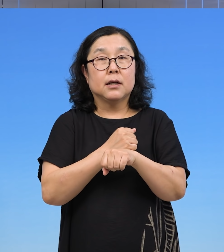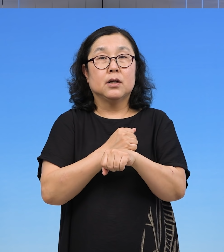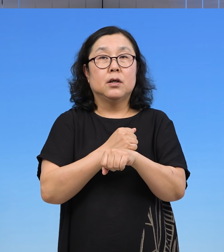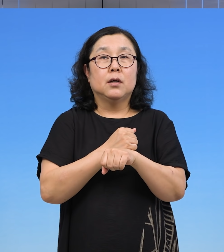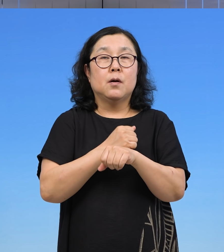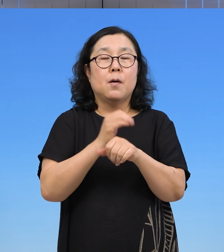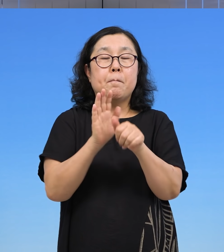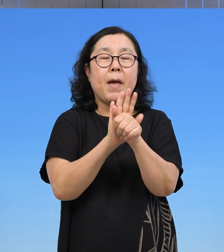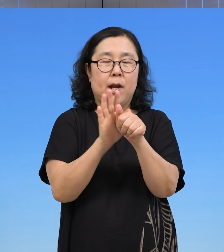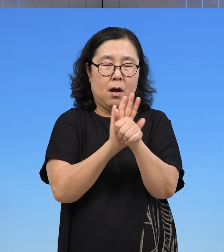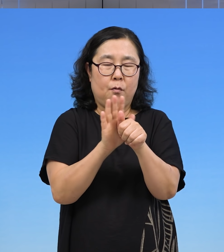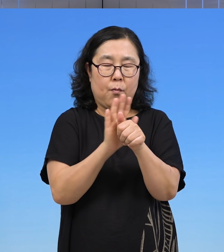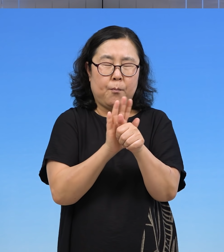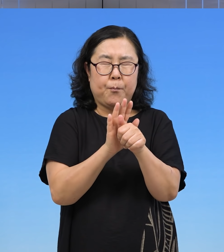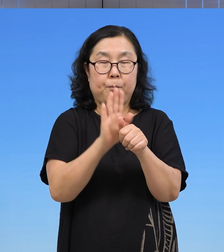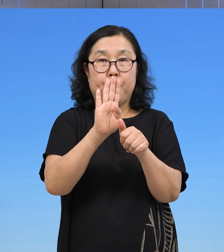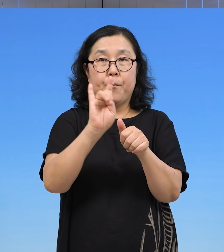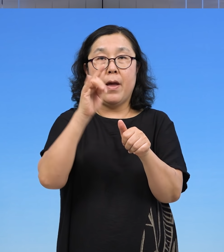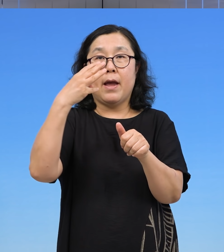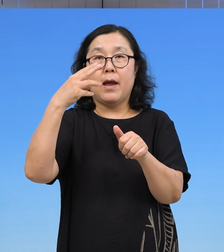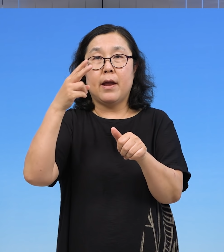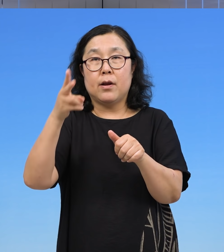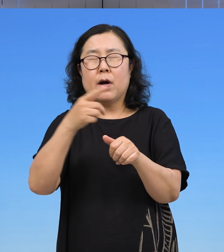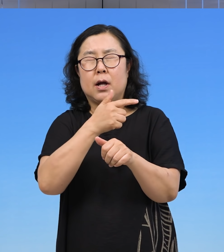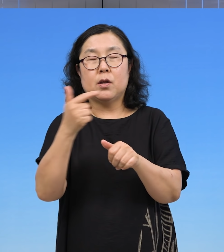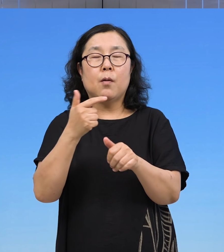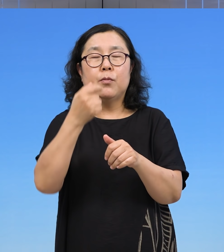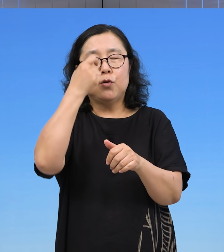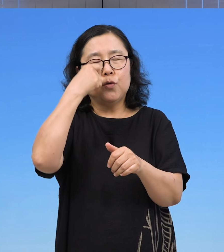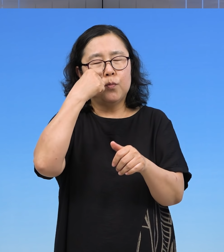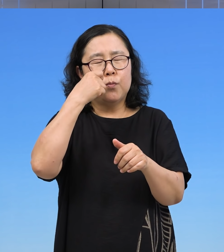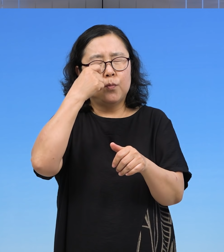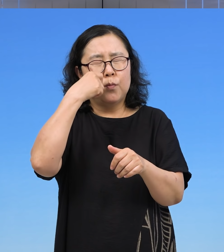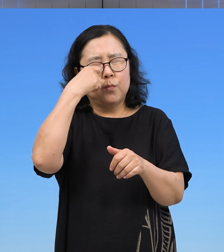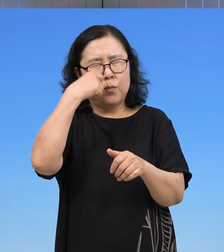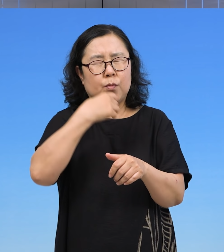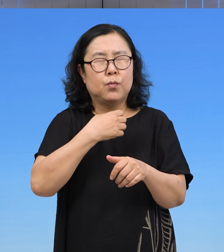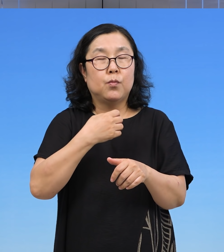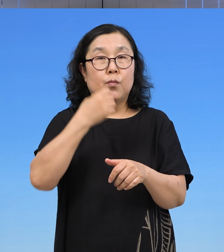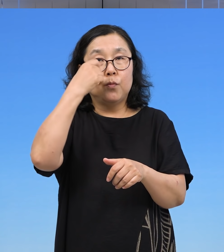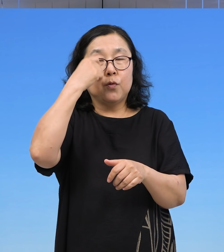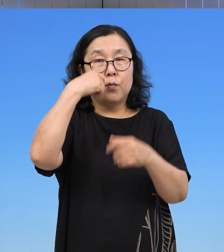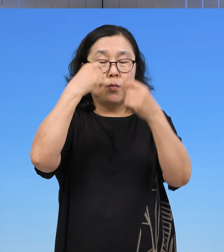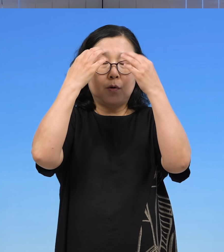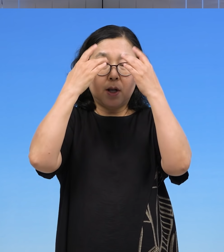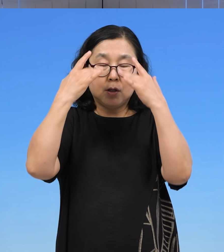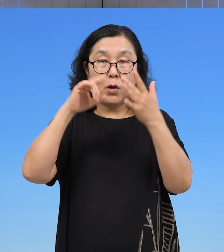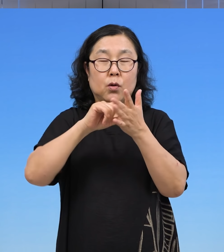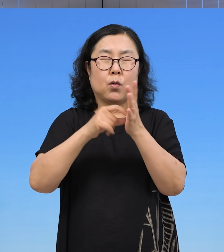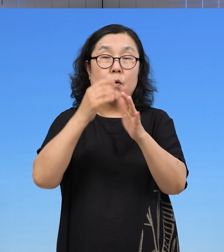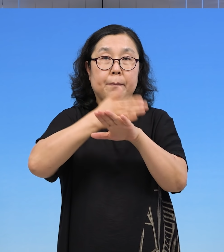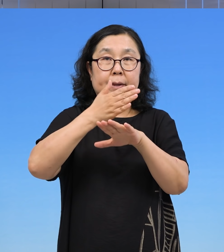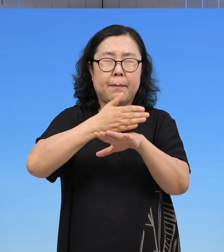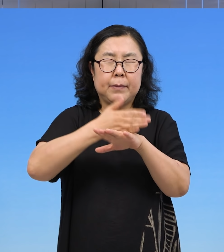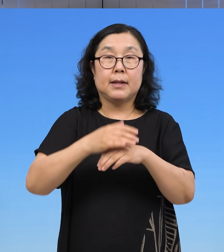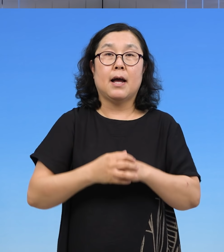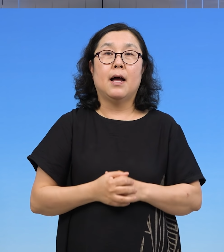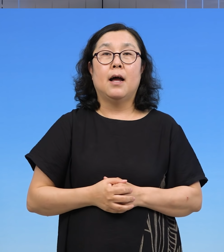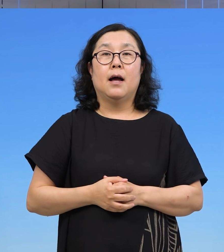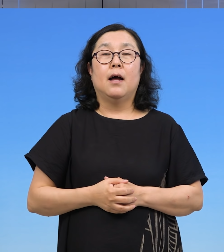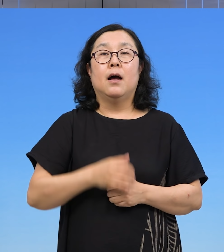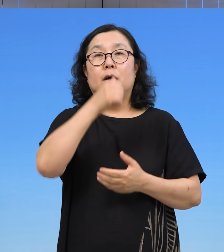눈물나게 고마운 거예요 왜 주님은 그냥 네가 치료받았다 이게 아니라 왜 죄사함을 받았다 선포를 하느냐